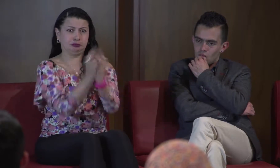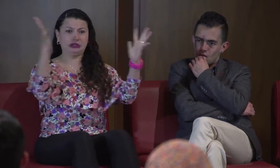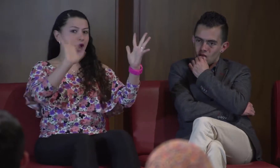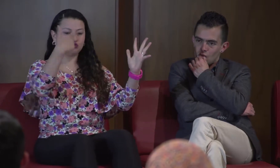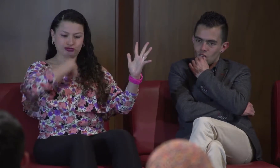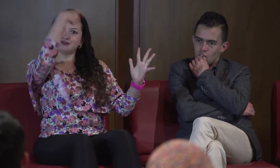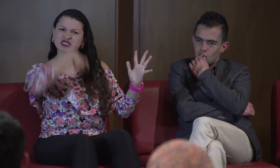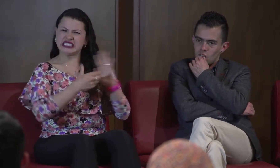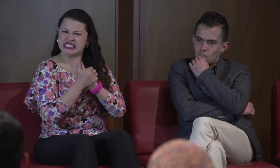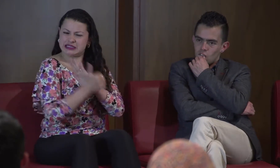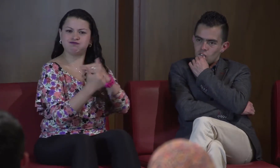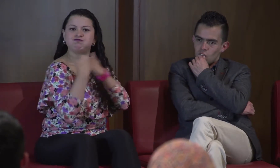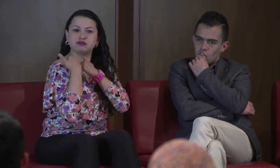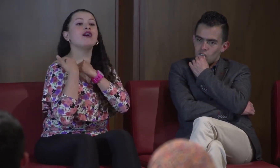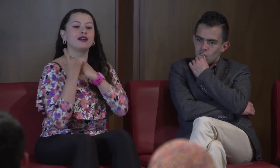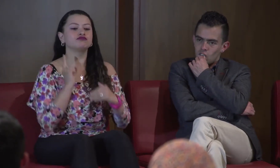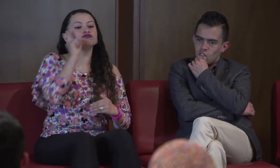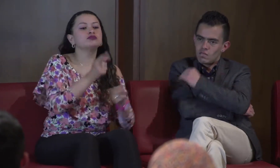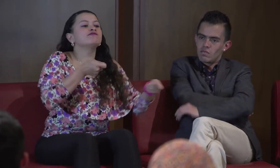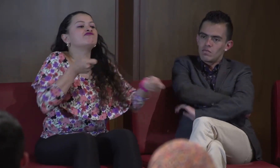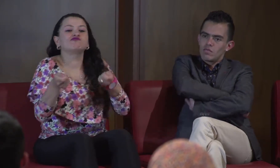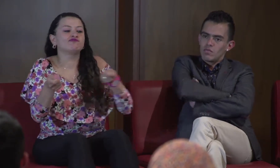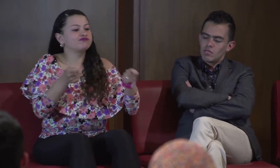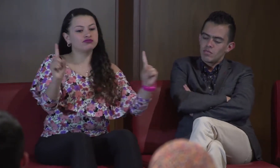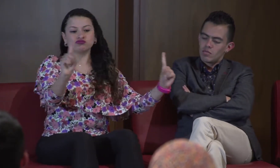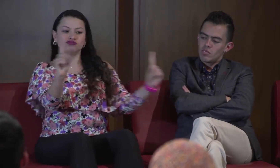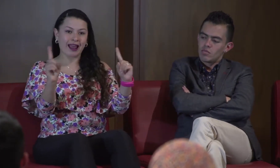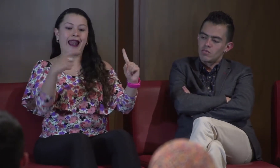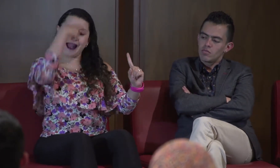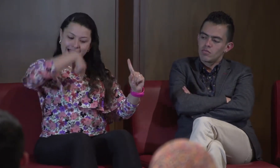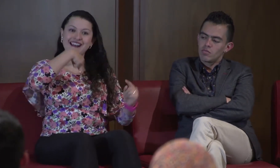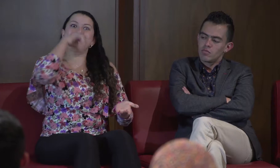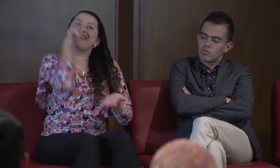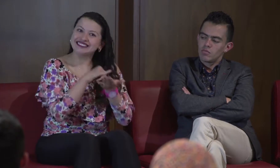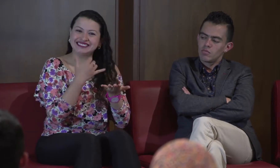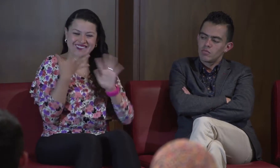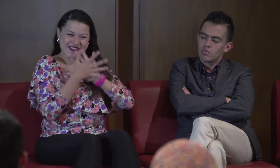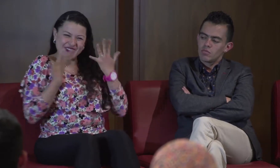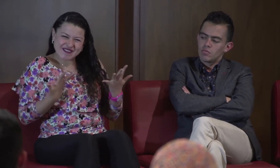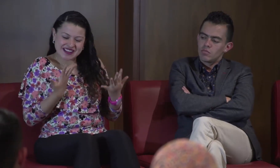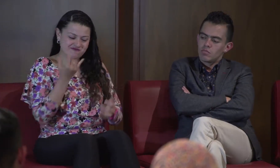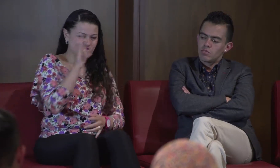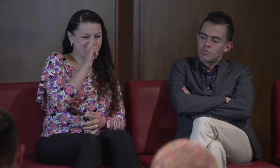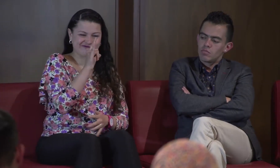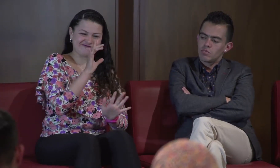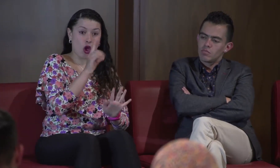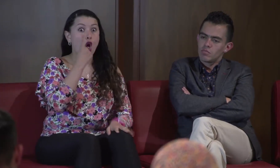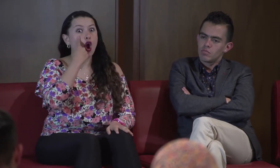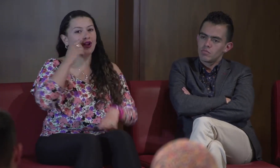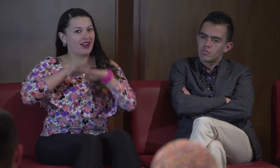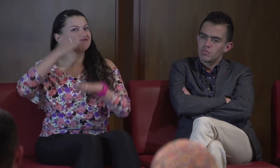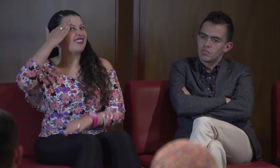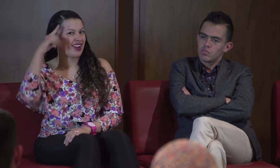para poder hacer una equivalencia en lengua de señas, así que dentro del grupo de sordos empezamos a hablar de eso y